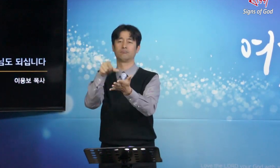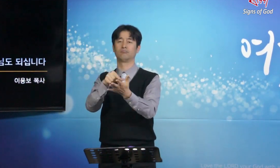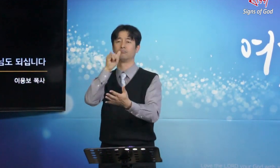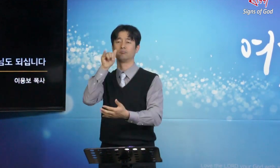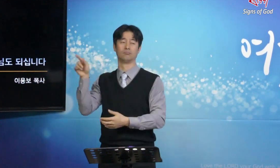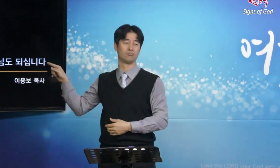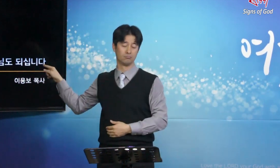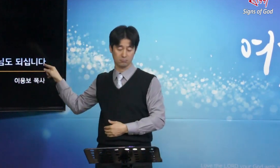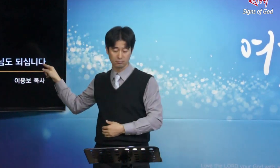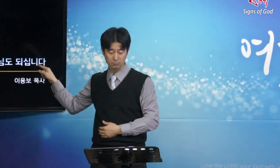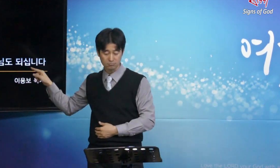하나님의 의가